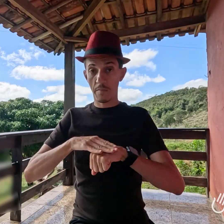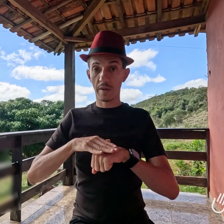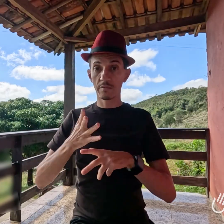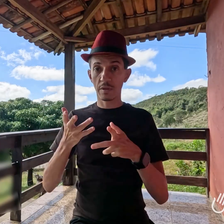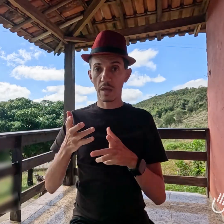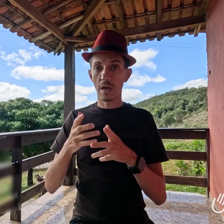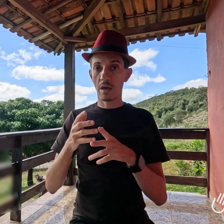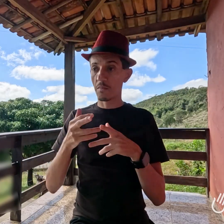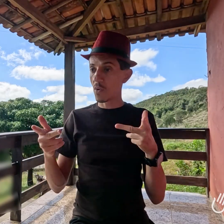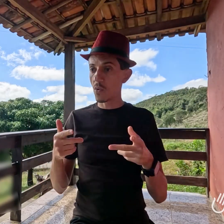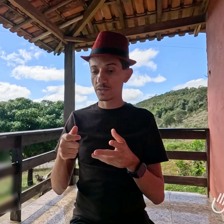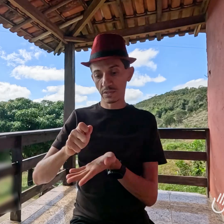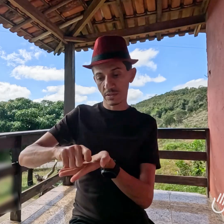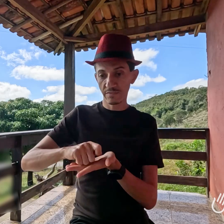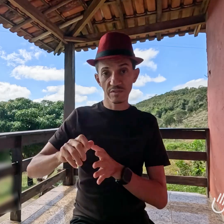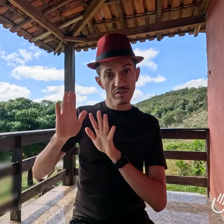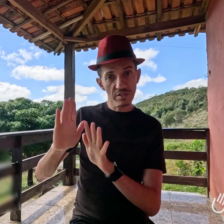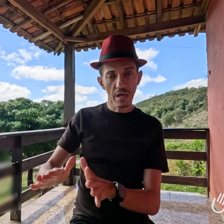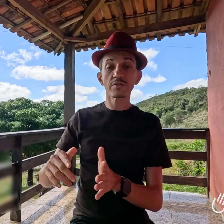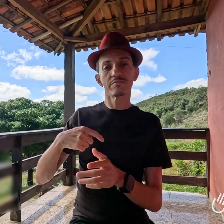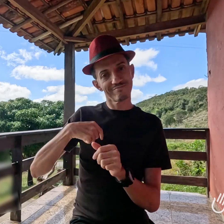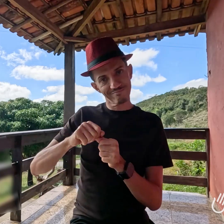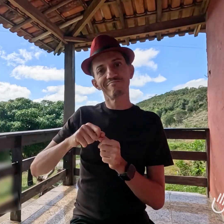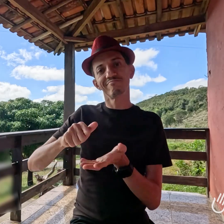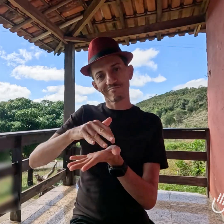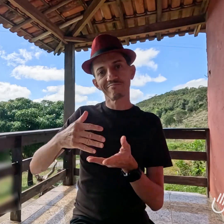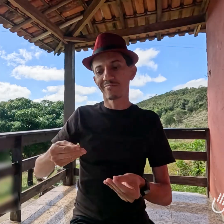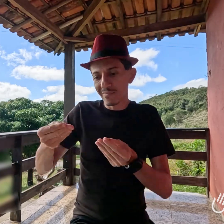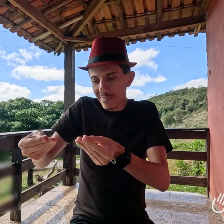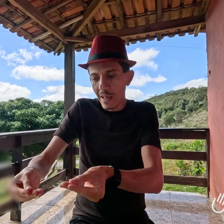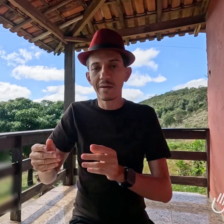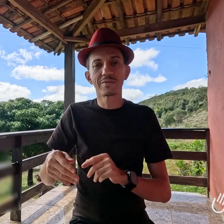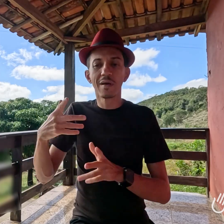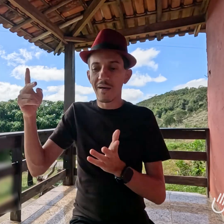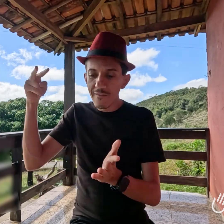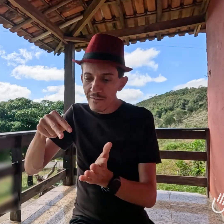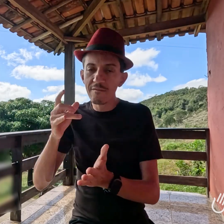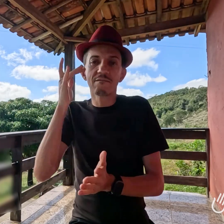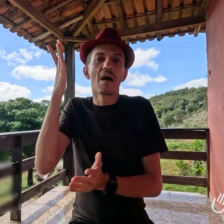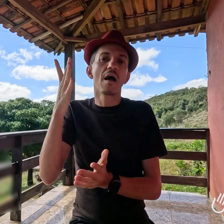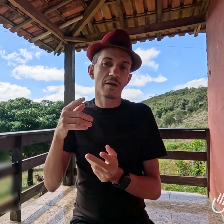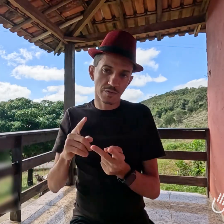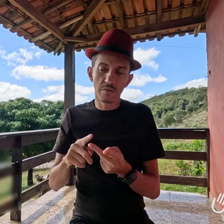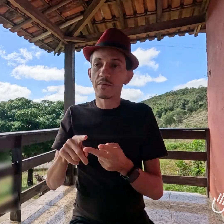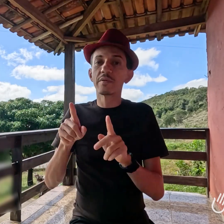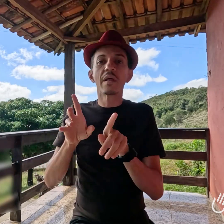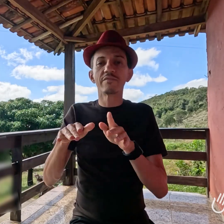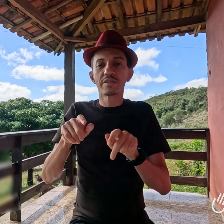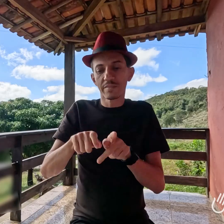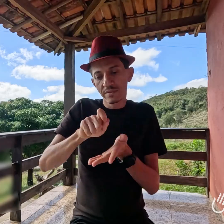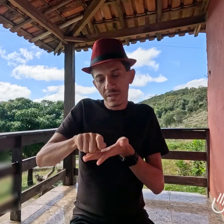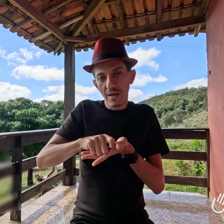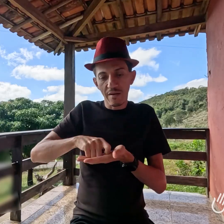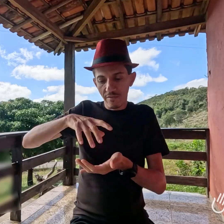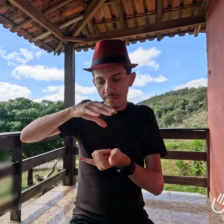aula, estruturar o seu pensamento, desenvolver um plano diretamente em Libras. Então, por exemplo, muitas vezes eu deixo bilhetes para Raquel,